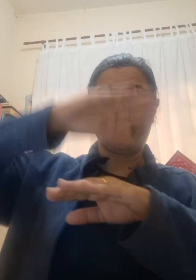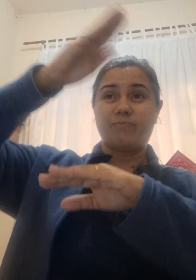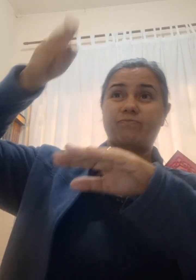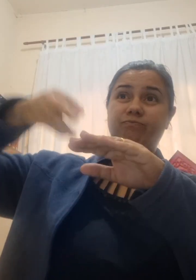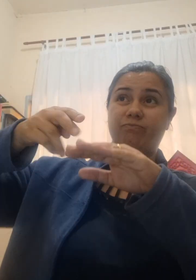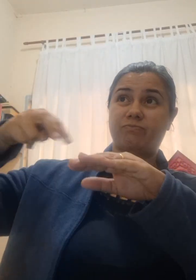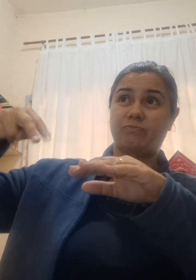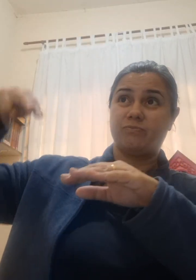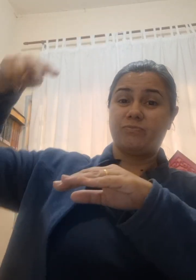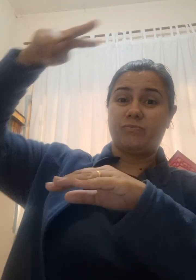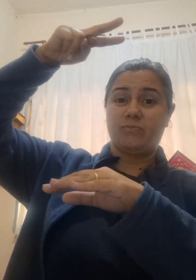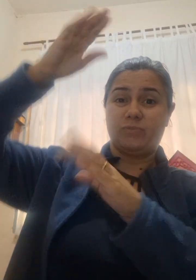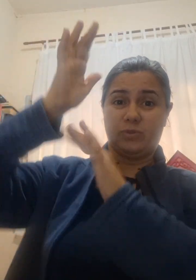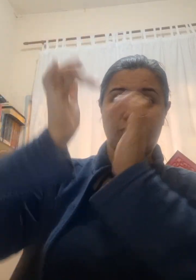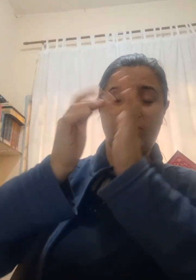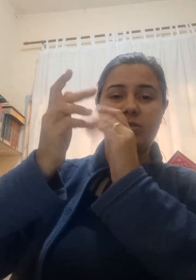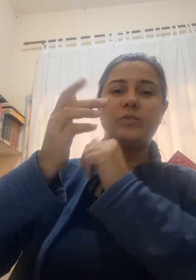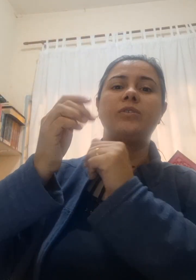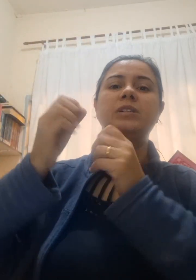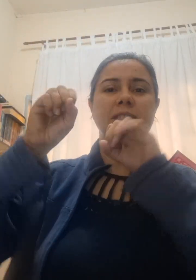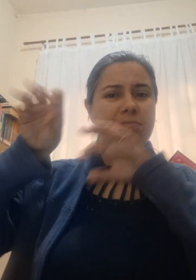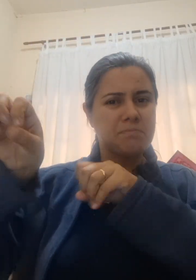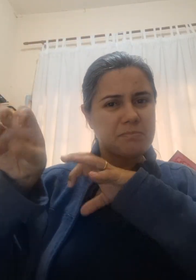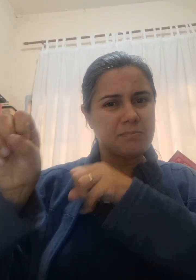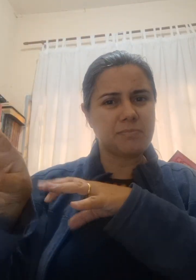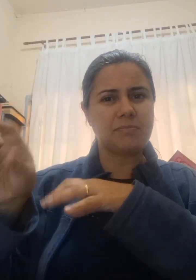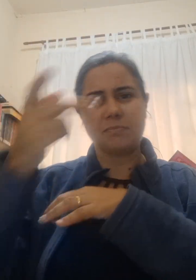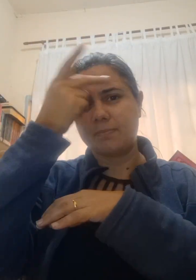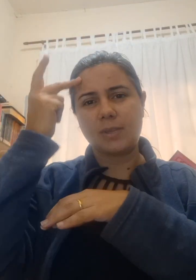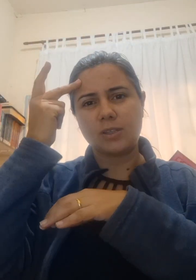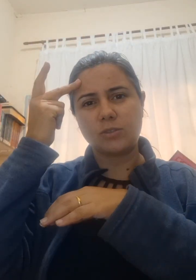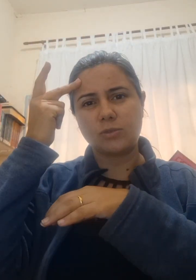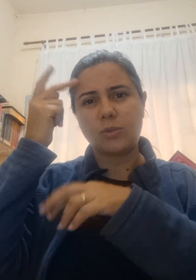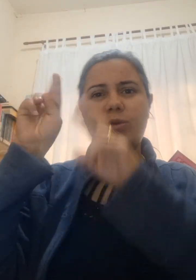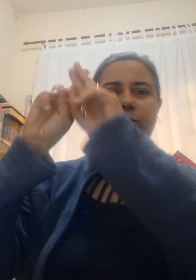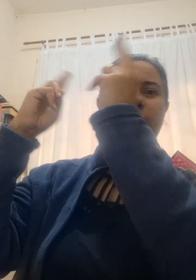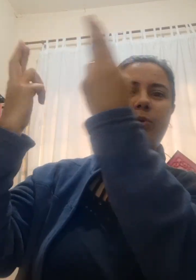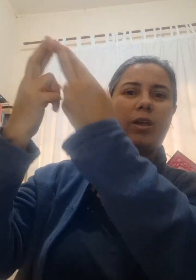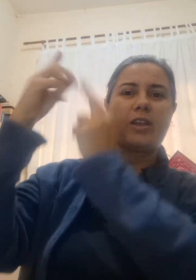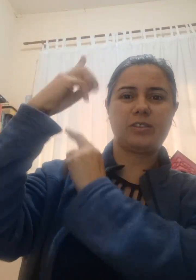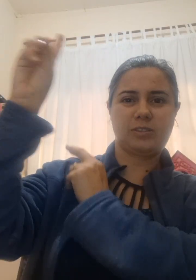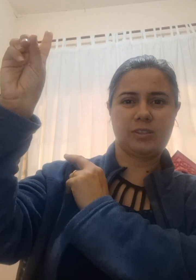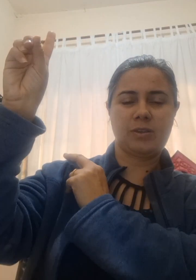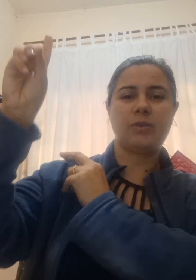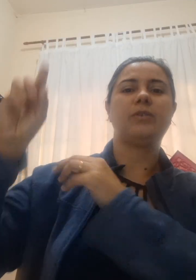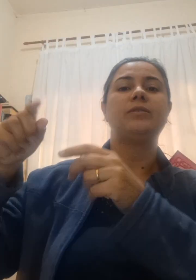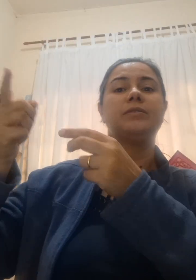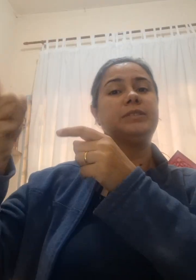Depois que Jesus subiu no monte, ensinou as pessoas sobre o reino de